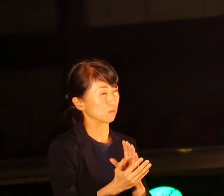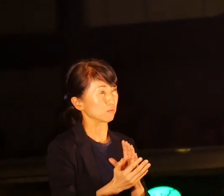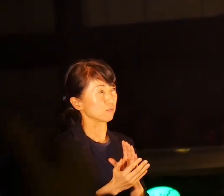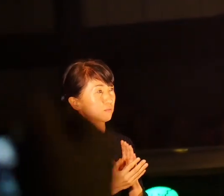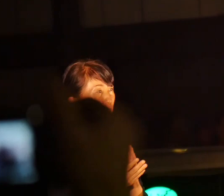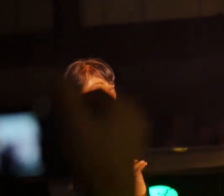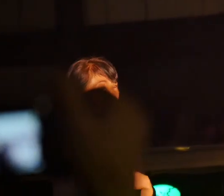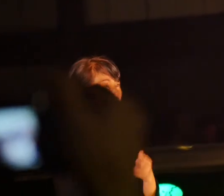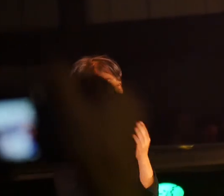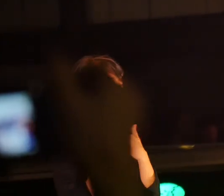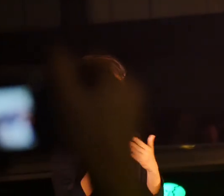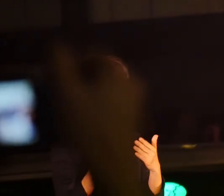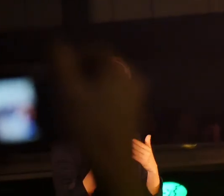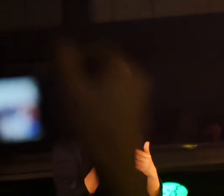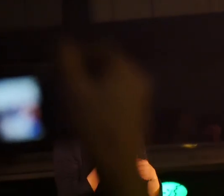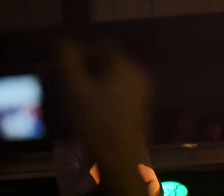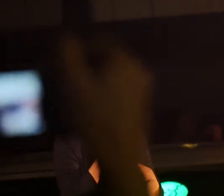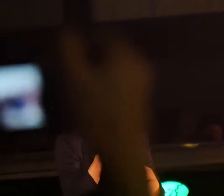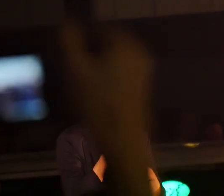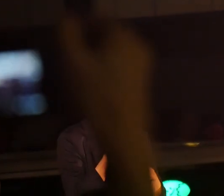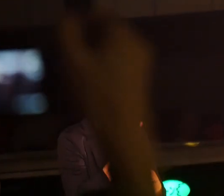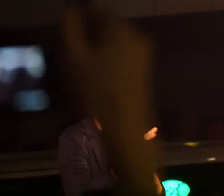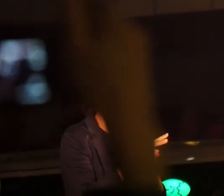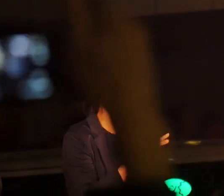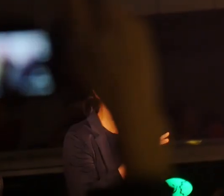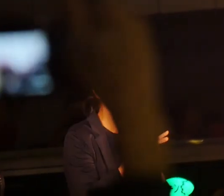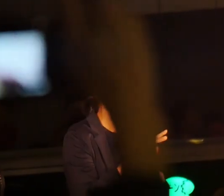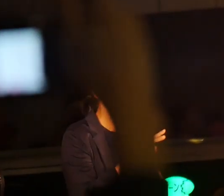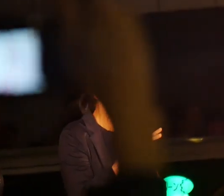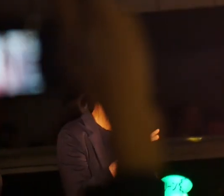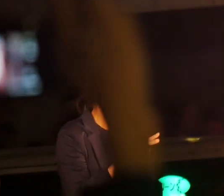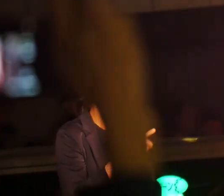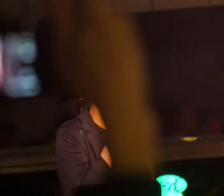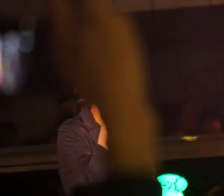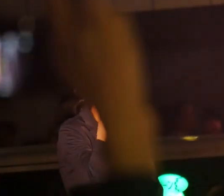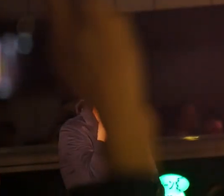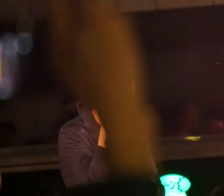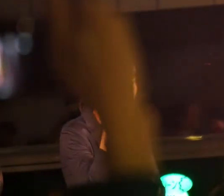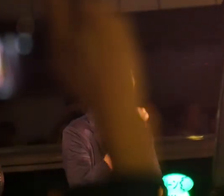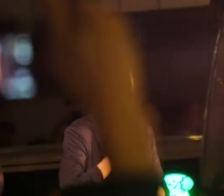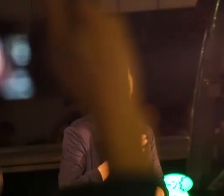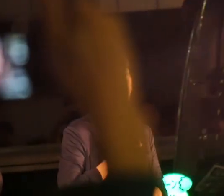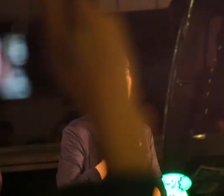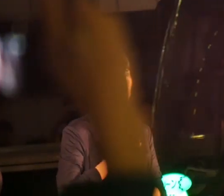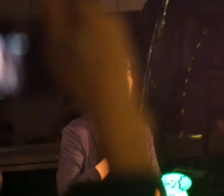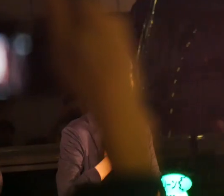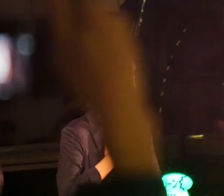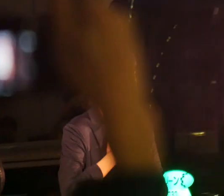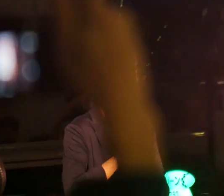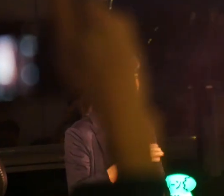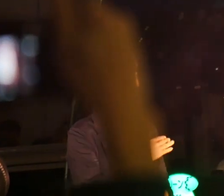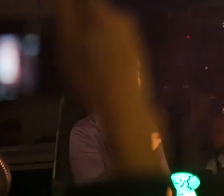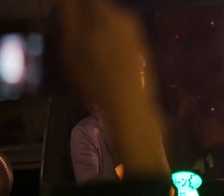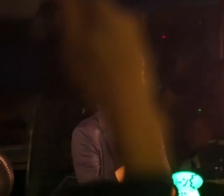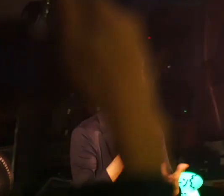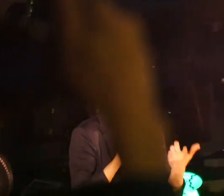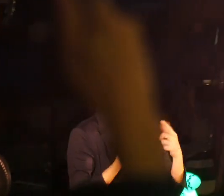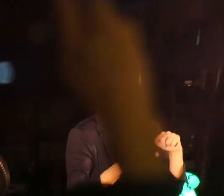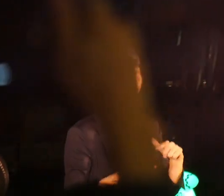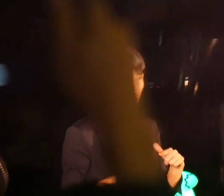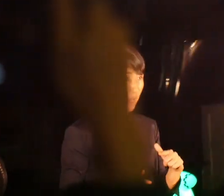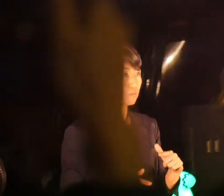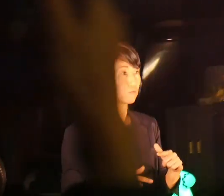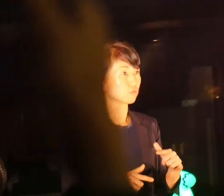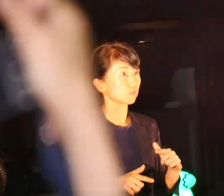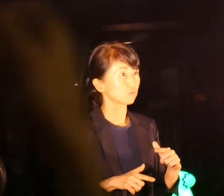々な政治家たちを見てこれば、そのような考えになるのも致し方ない。でも私たち違いますよ。